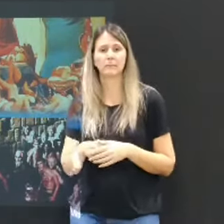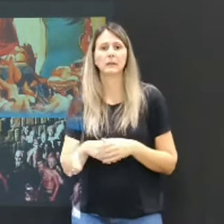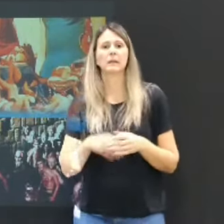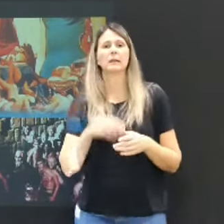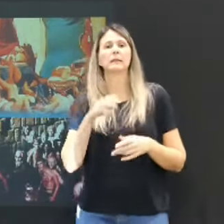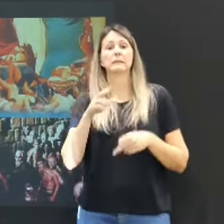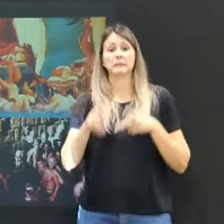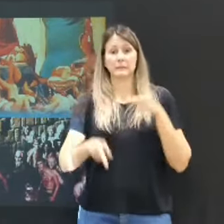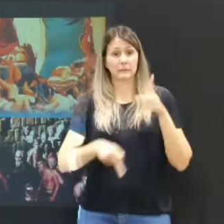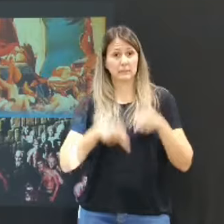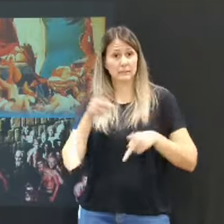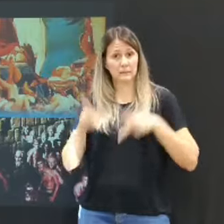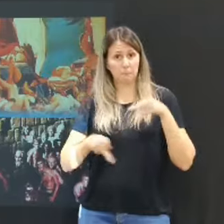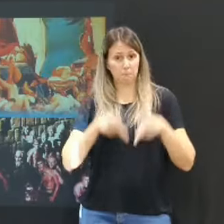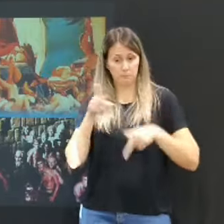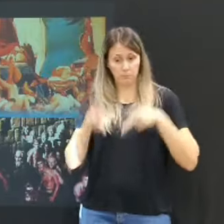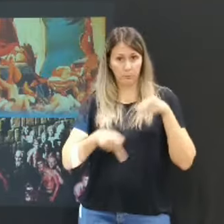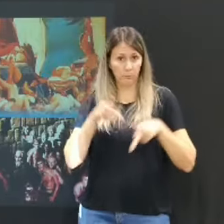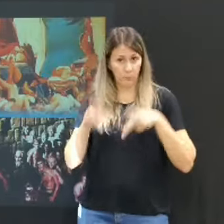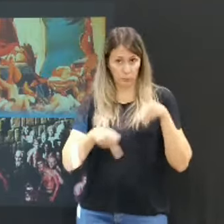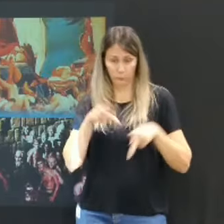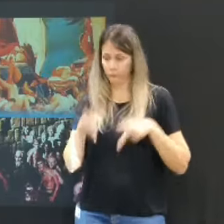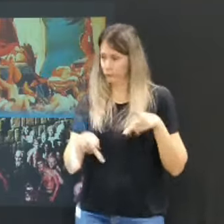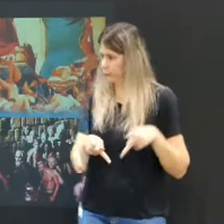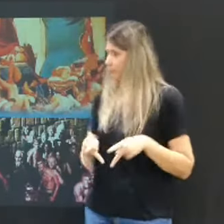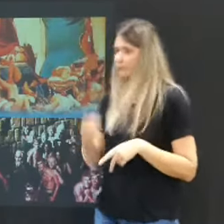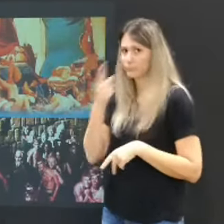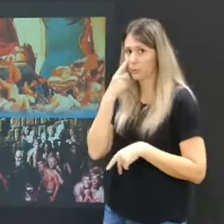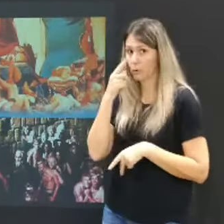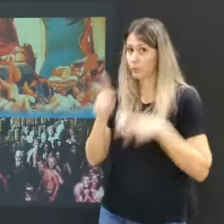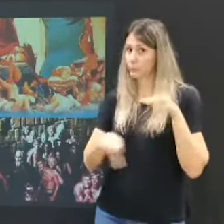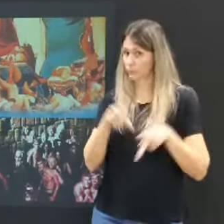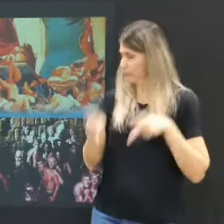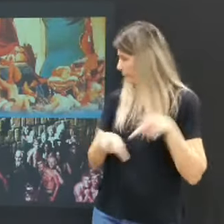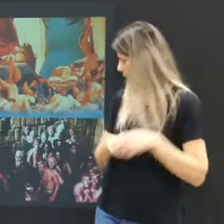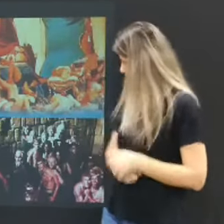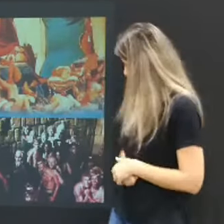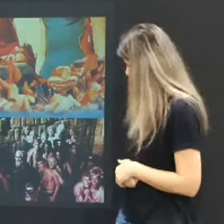Então, o povo, né, de Sodoma e Gomorra, veja o povo, ó.